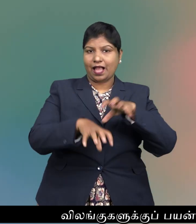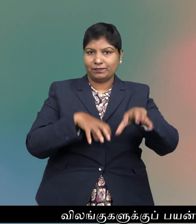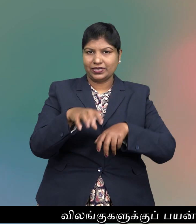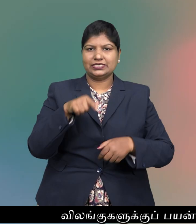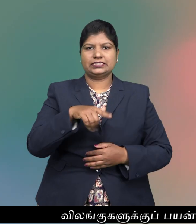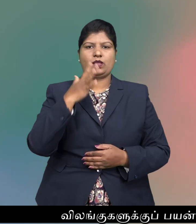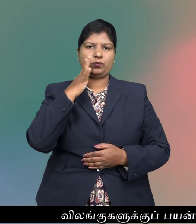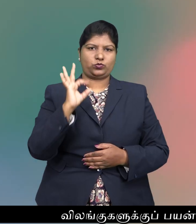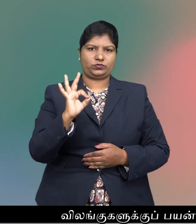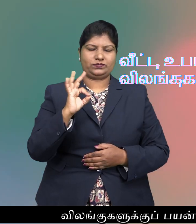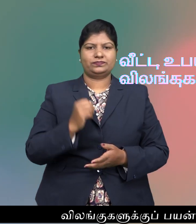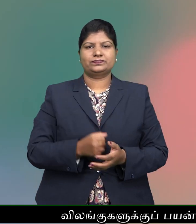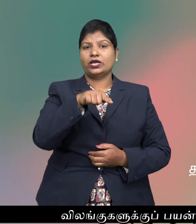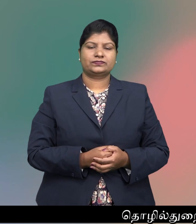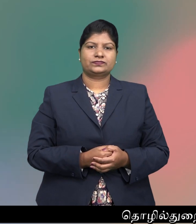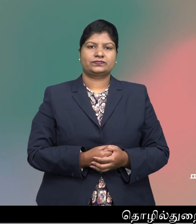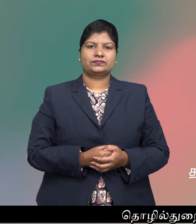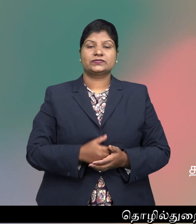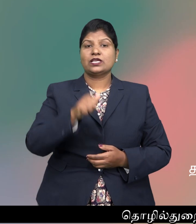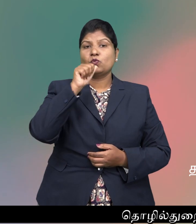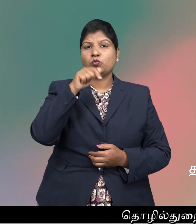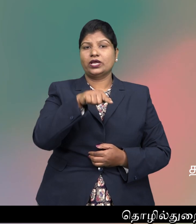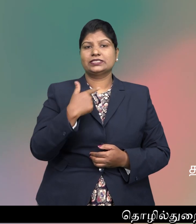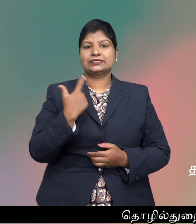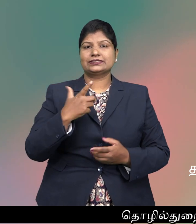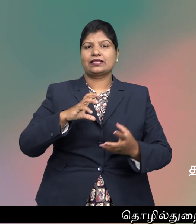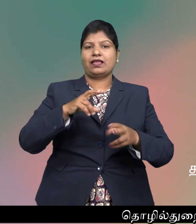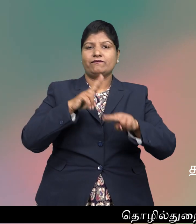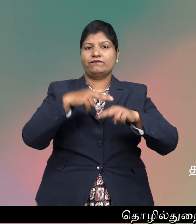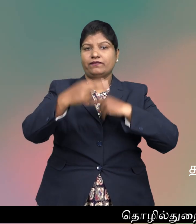தண்ணீர் இன்றியமையாதது. தொழில்துறை பயன்பாட்டிற்கான நீர்.